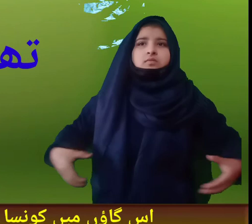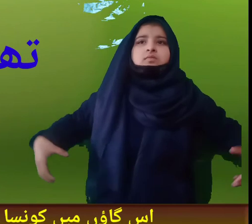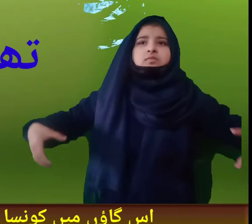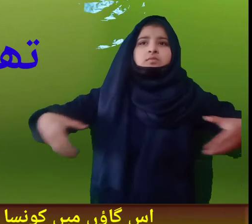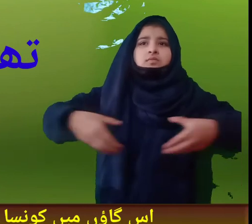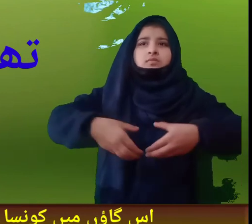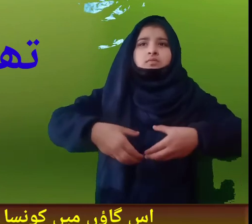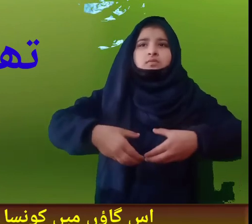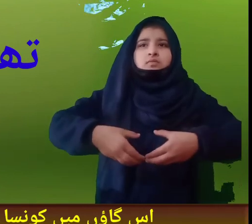थाना